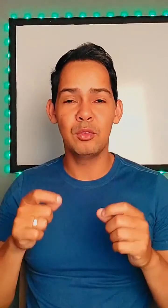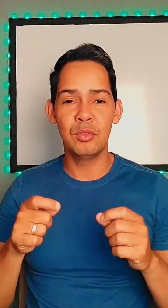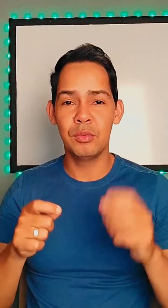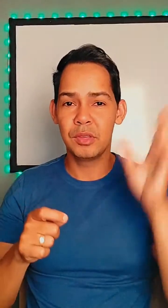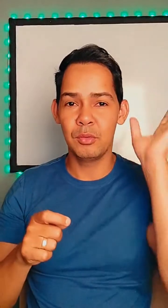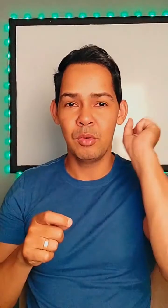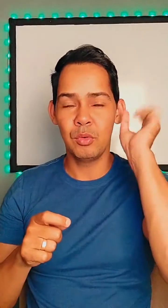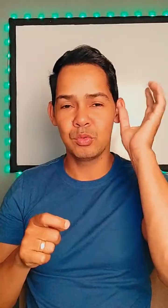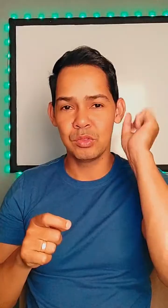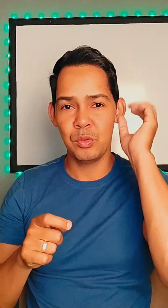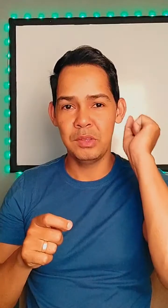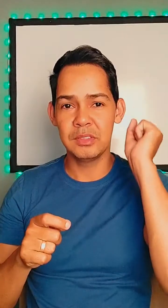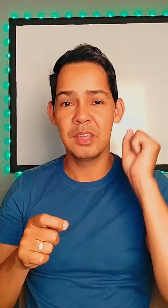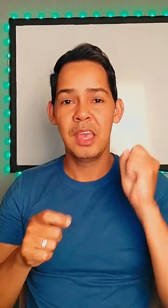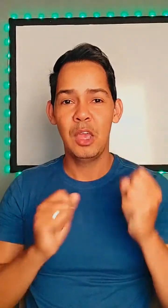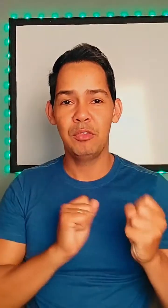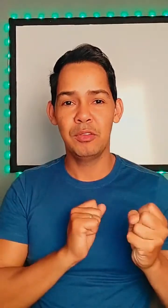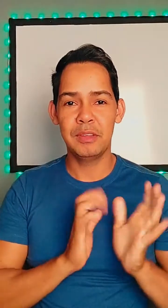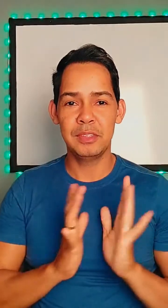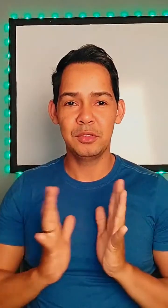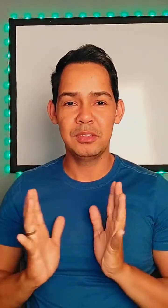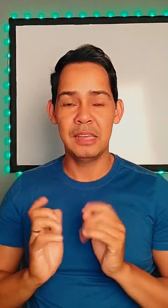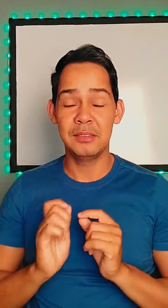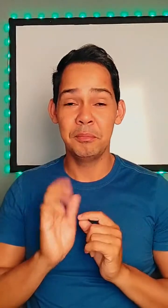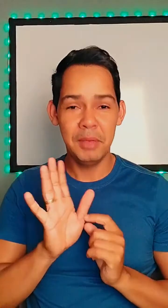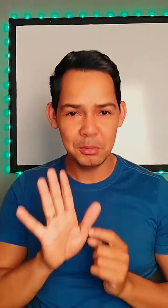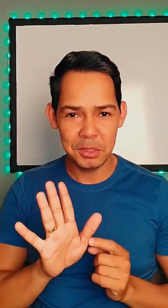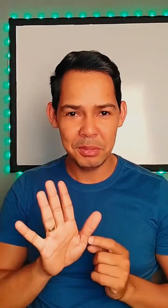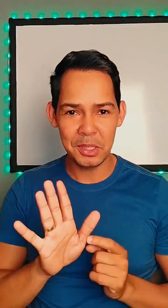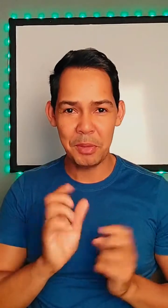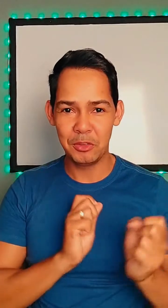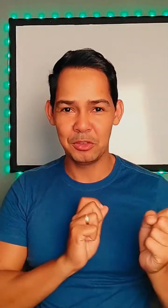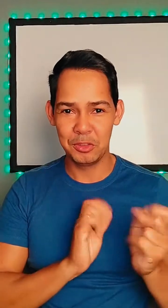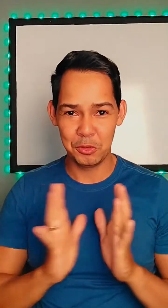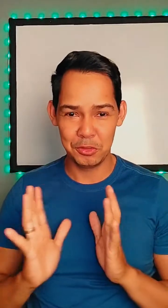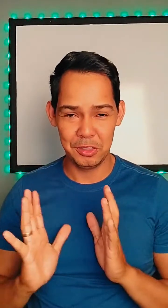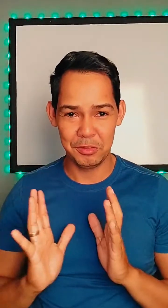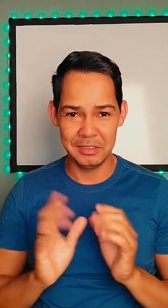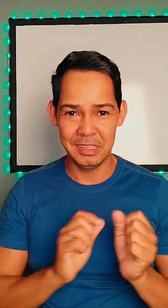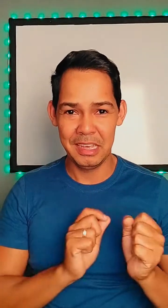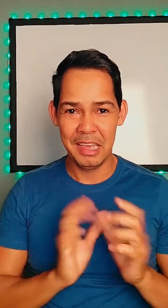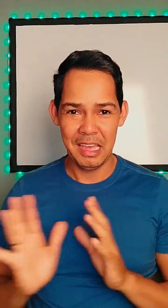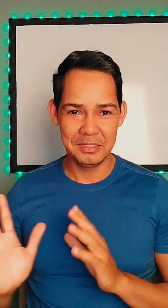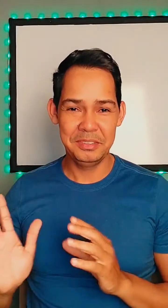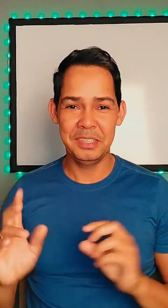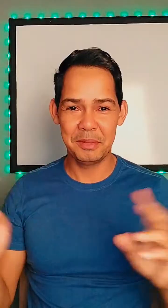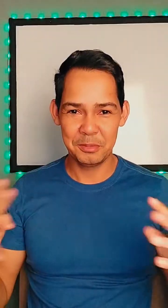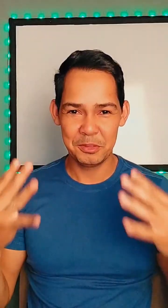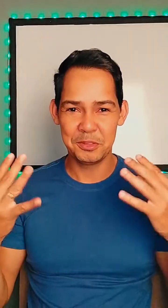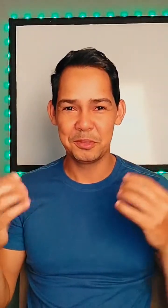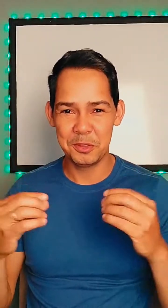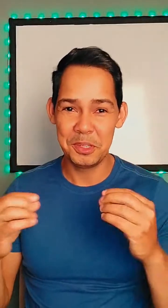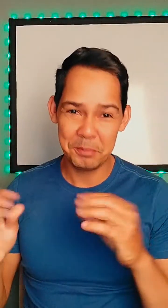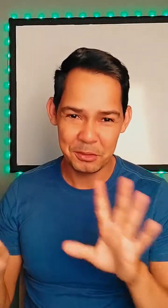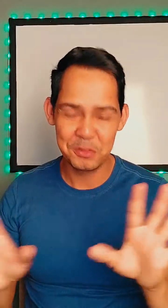vou, que eu ouço as coisas, eu fico fazendo sinais, mesmo que mentalmente. Às vezes eu não consigo fazer assim, né? Porque as pessoas ficam tudo olhando para